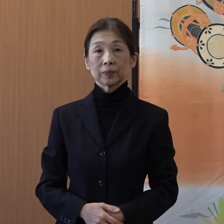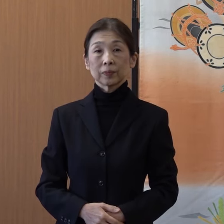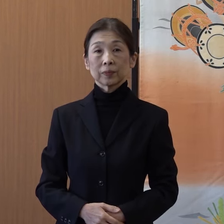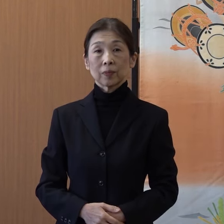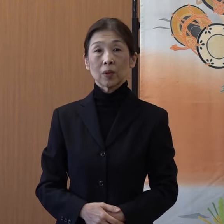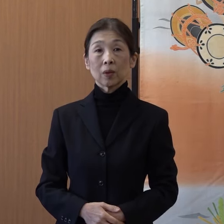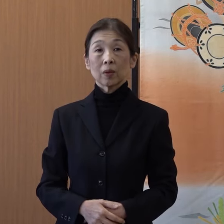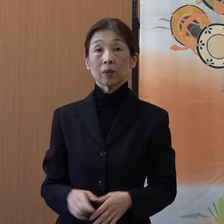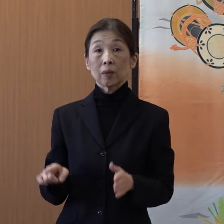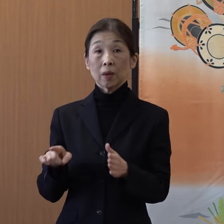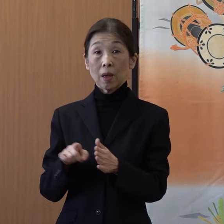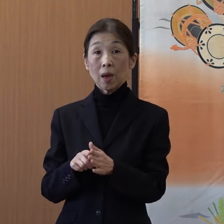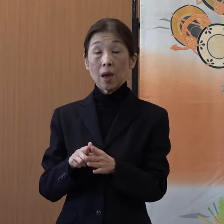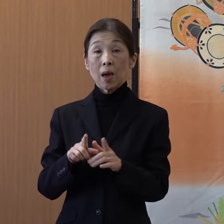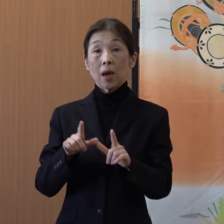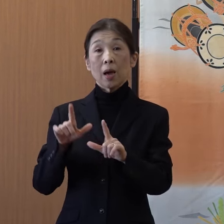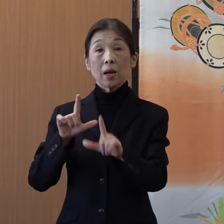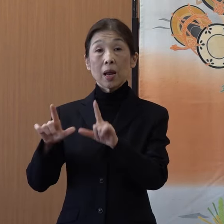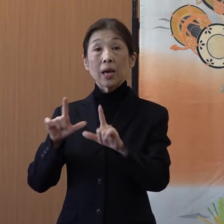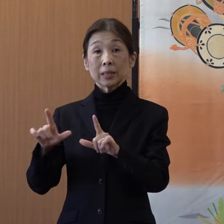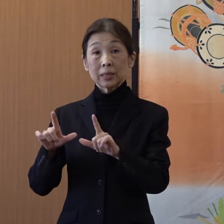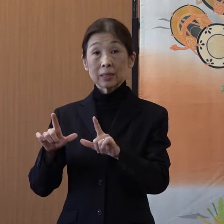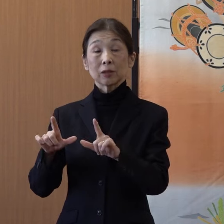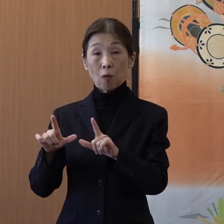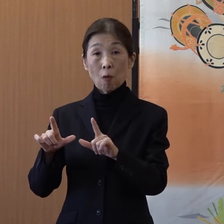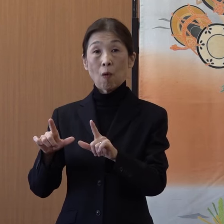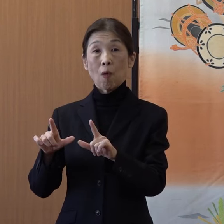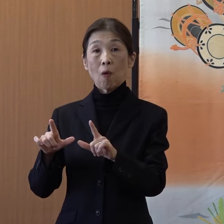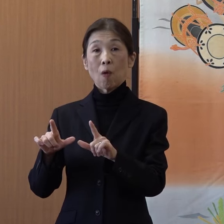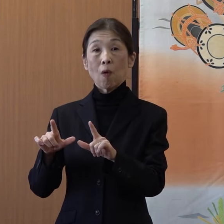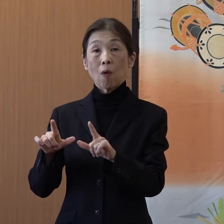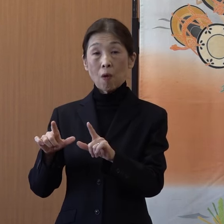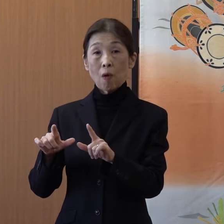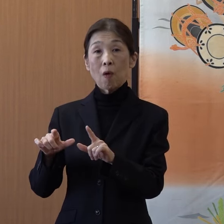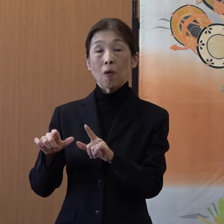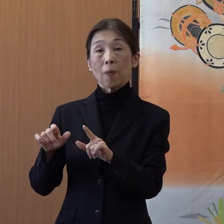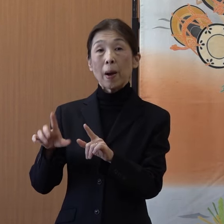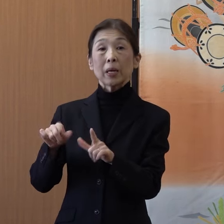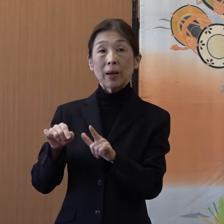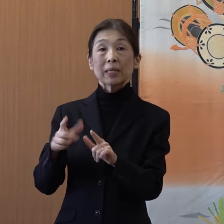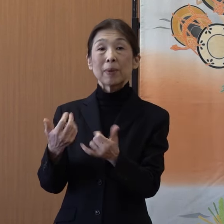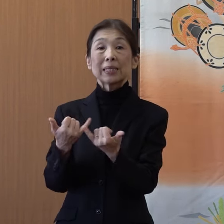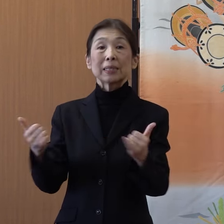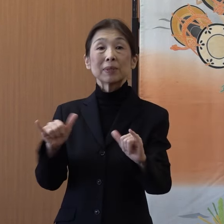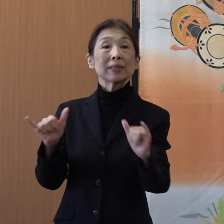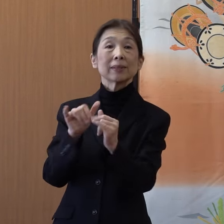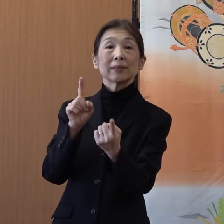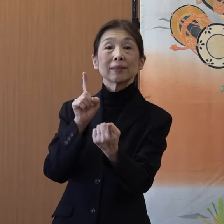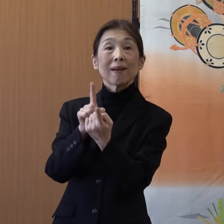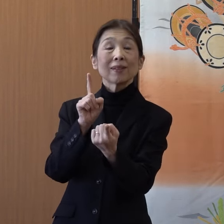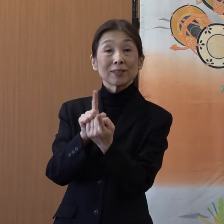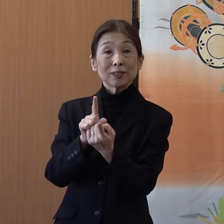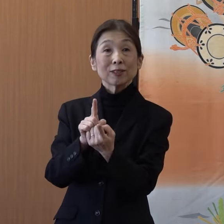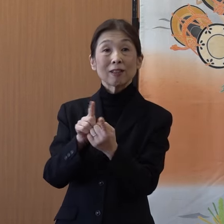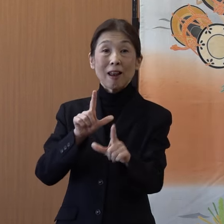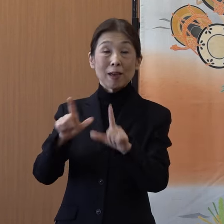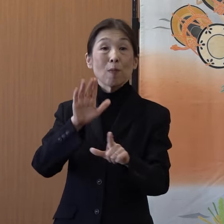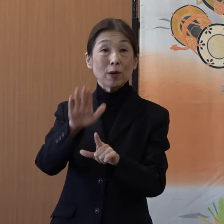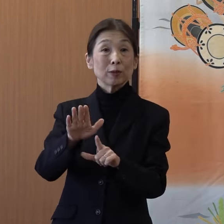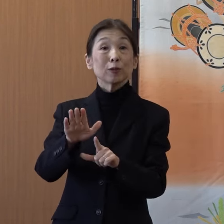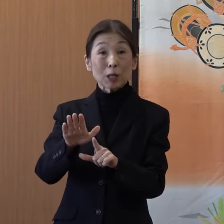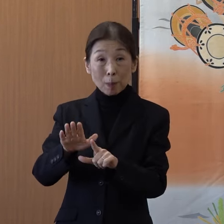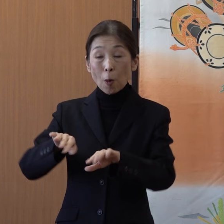そして LINE のアカウントは、現在も市民向けのアカウントがありますので、そちらはまた別途活用していきます。